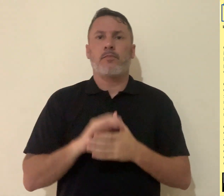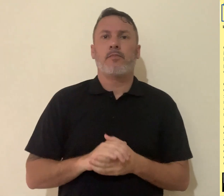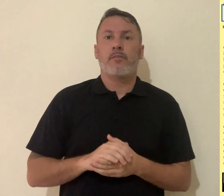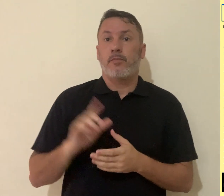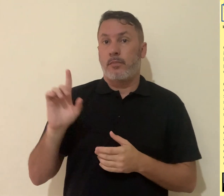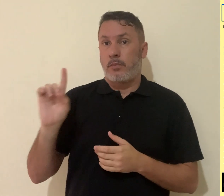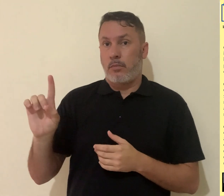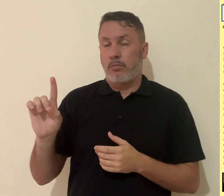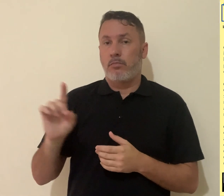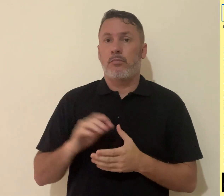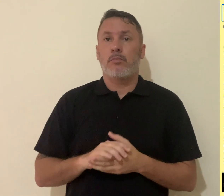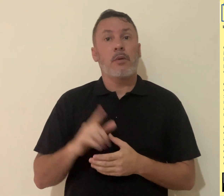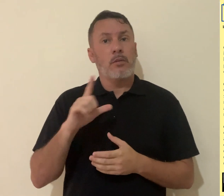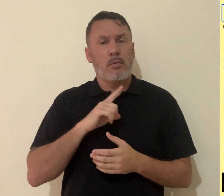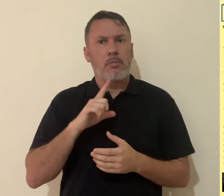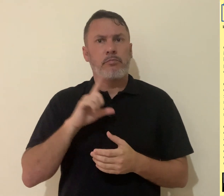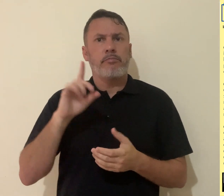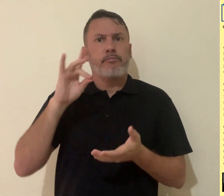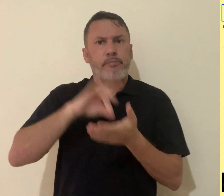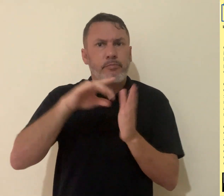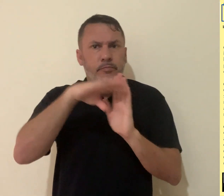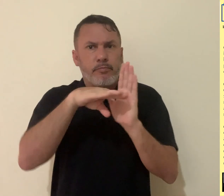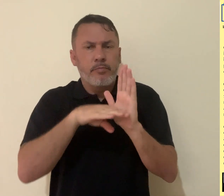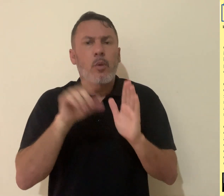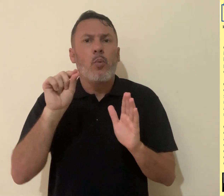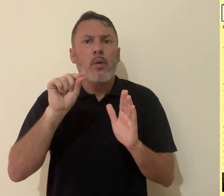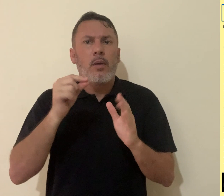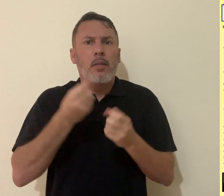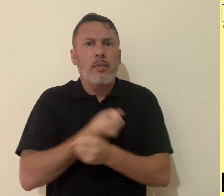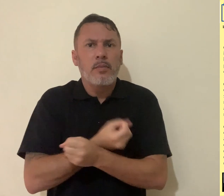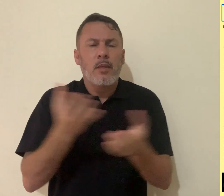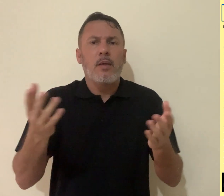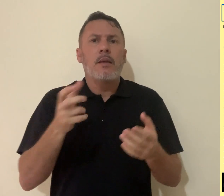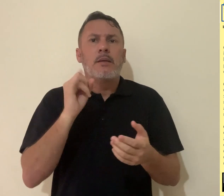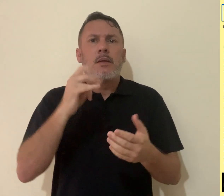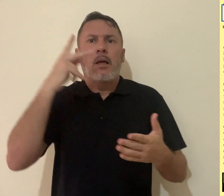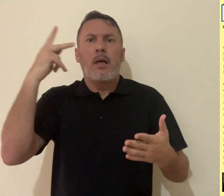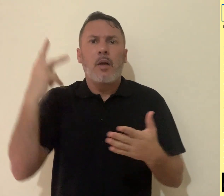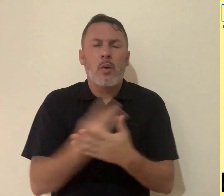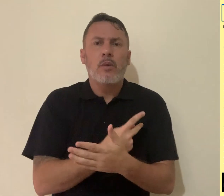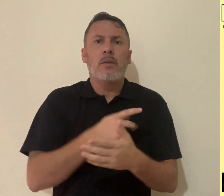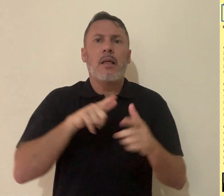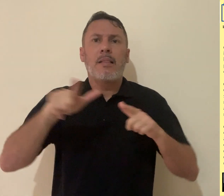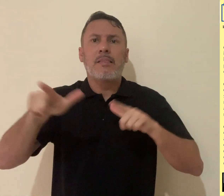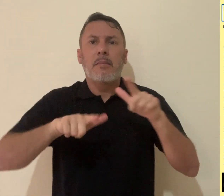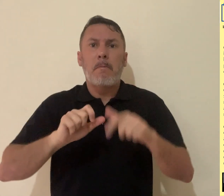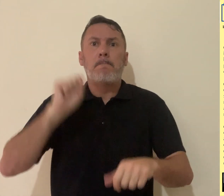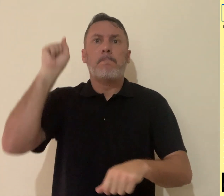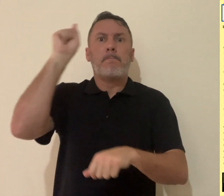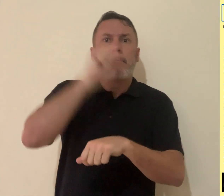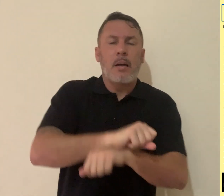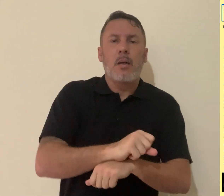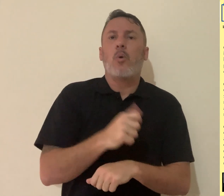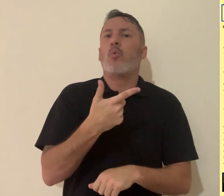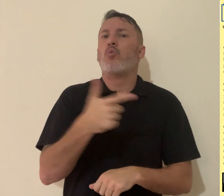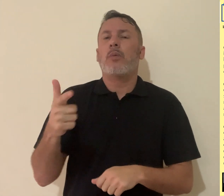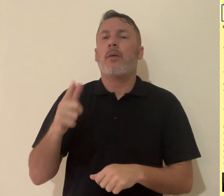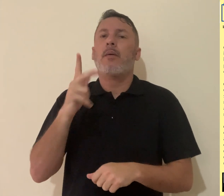comunicação e informação de assegurar que as medidas capazes de caracterizar a interrupção da